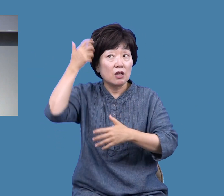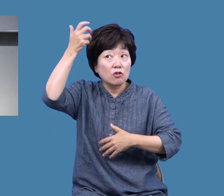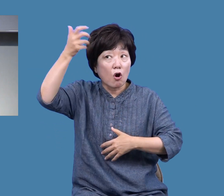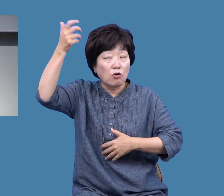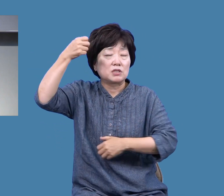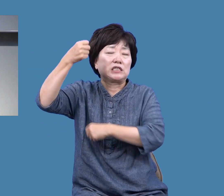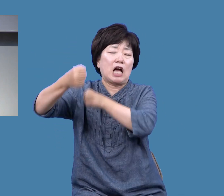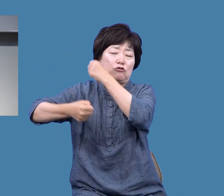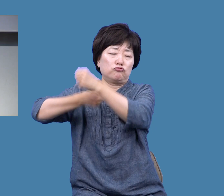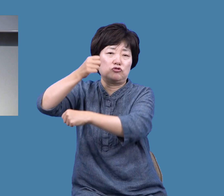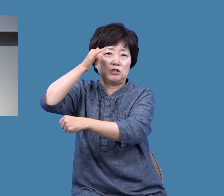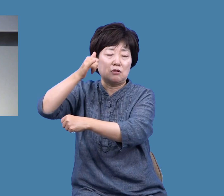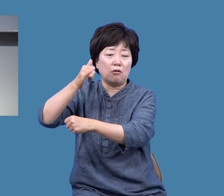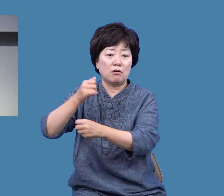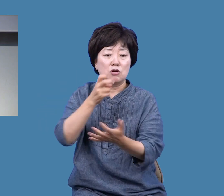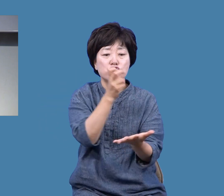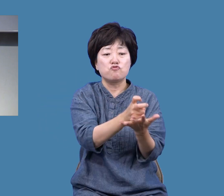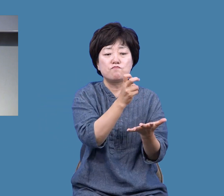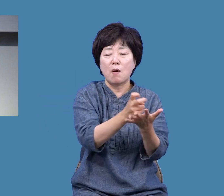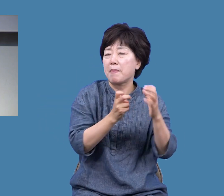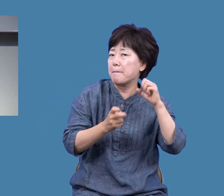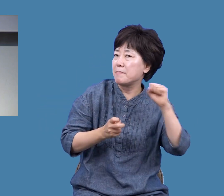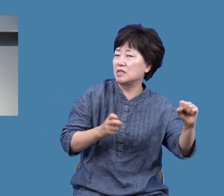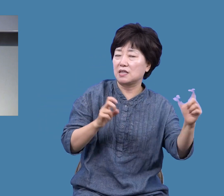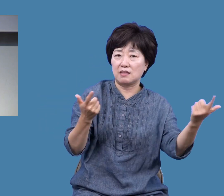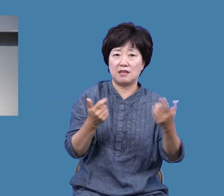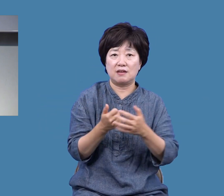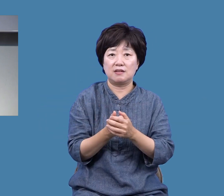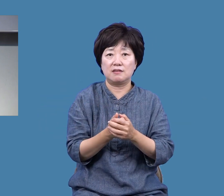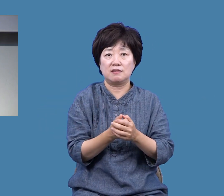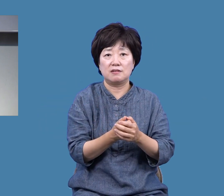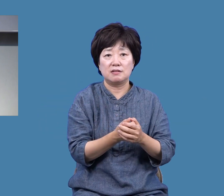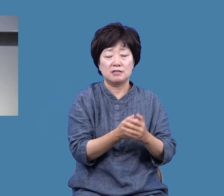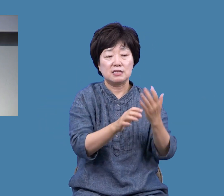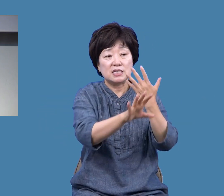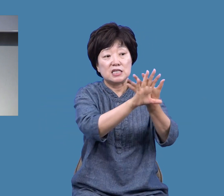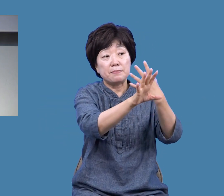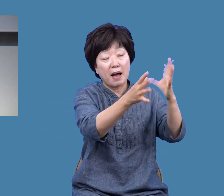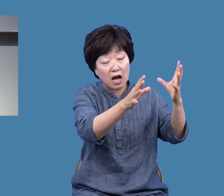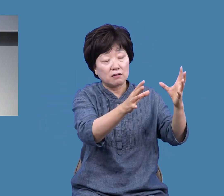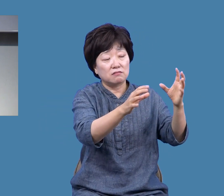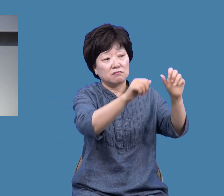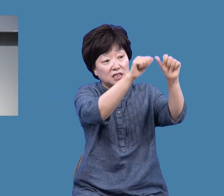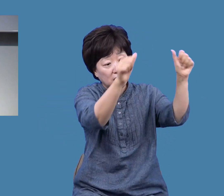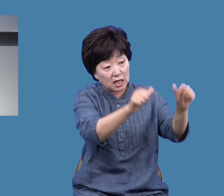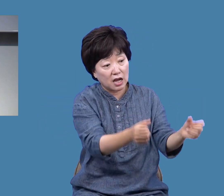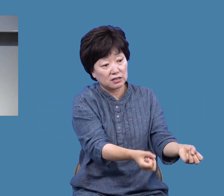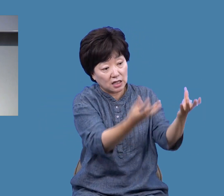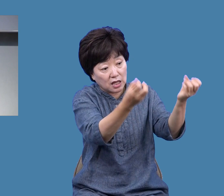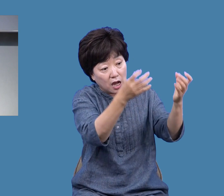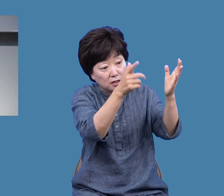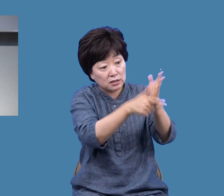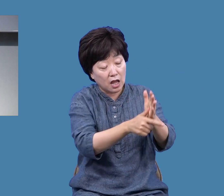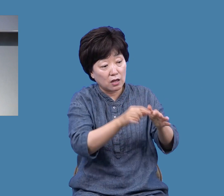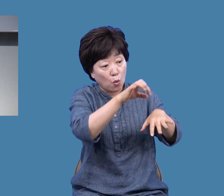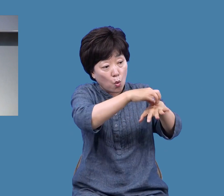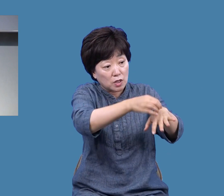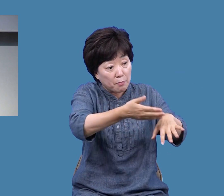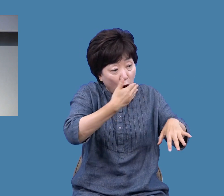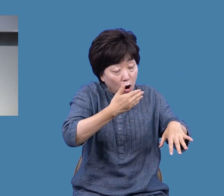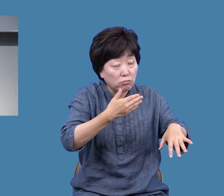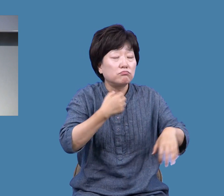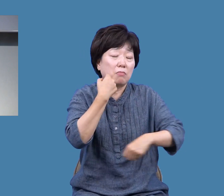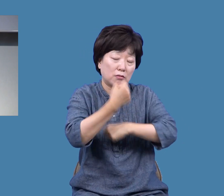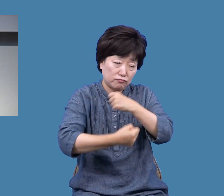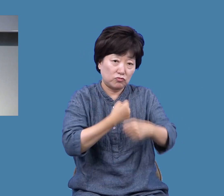있습니다. 영은 율법에 매이지 않습니다. 또 이방 제사에 들어졌던 고기를 먹을 자유도 있고, 또 바울 같은 경우에 뭐 할례를 받지 않아도